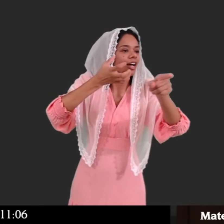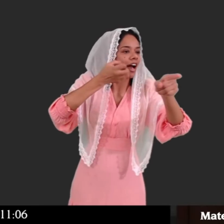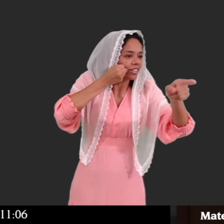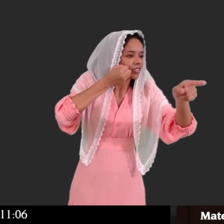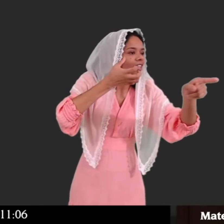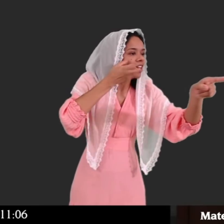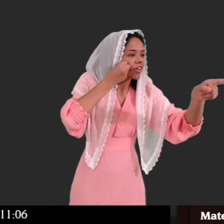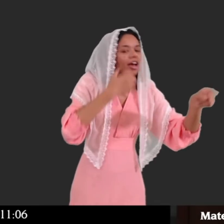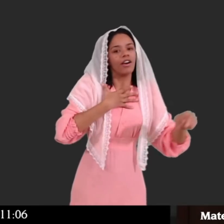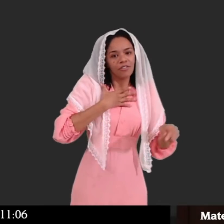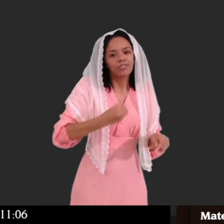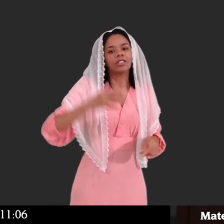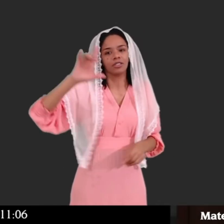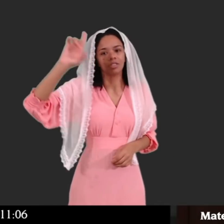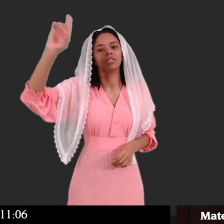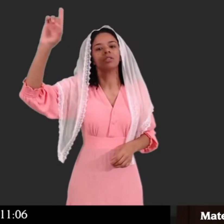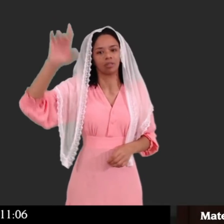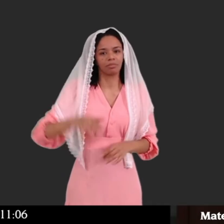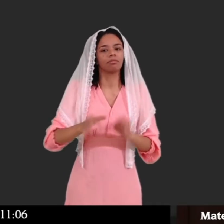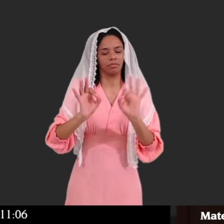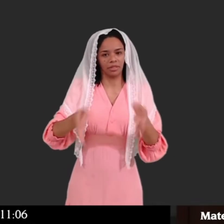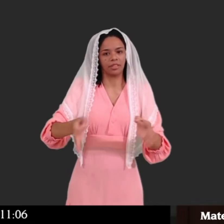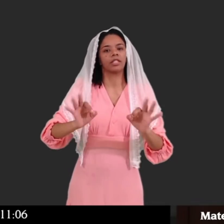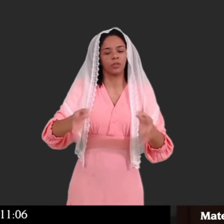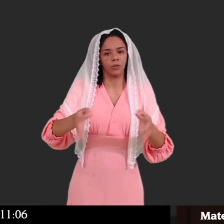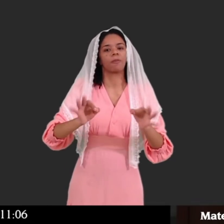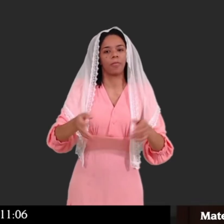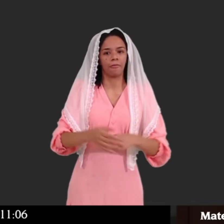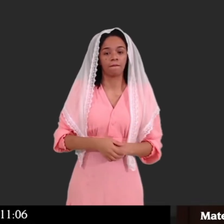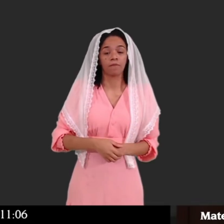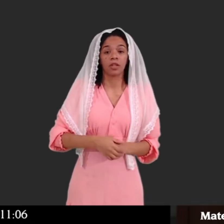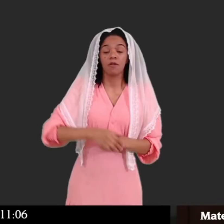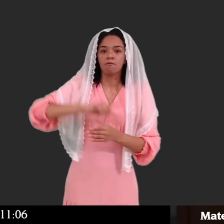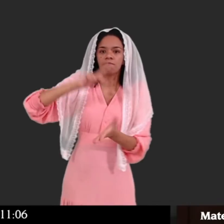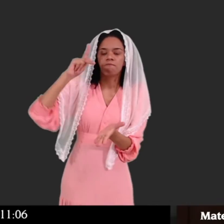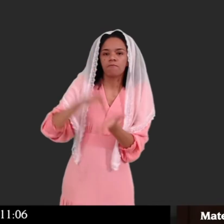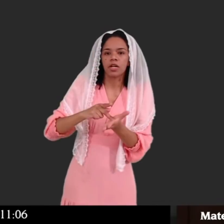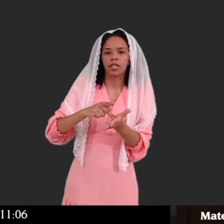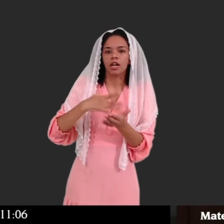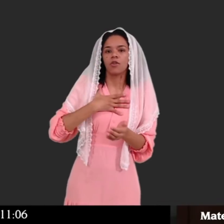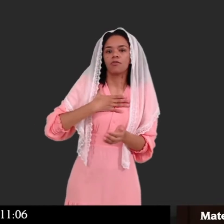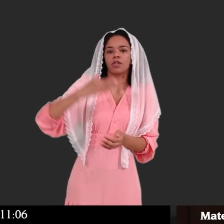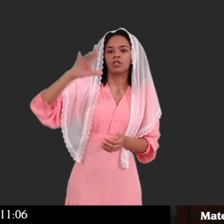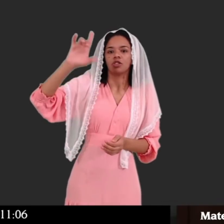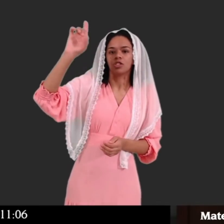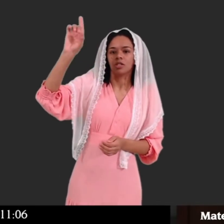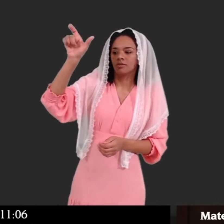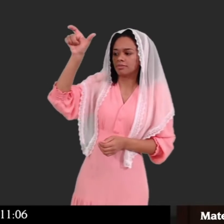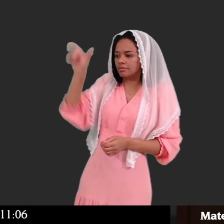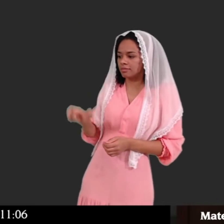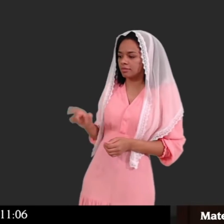Filho de Deus, primitivo foi Adão. E o verdadeiro filho dele se fez presente. O nome dele é